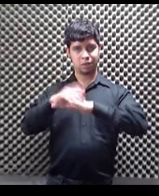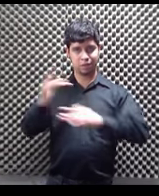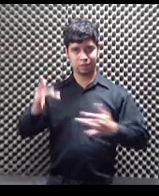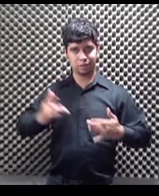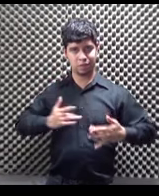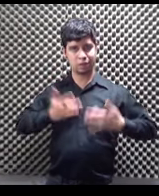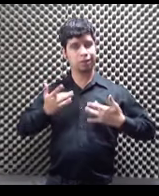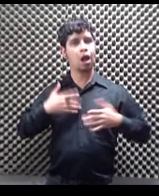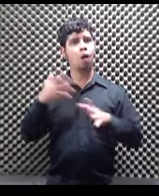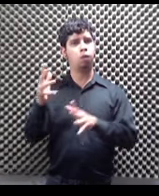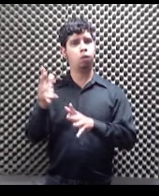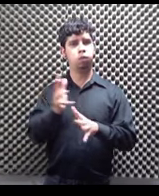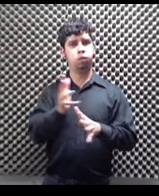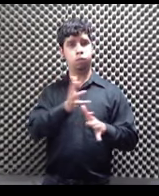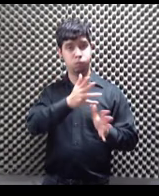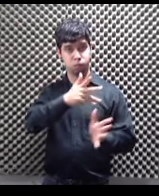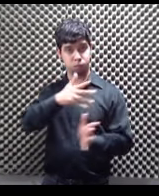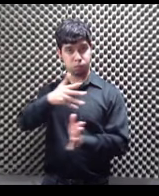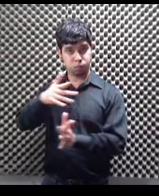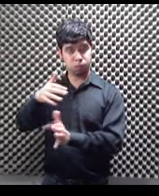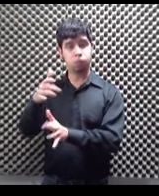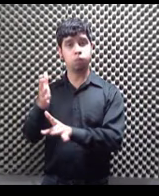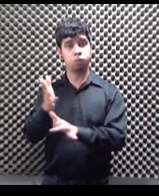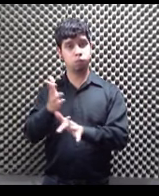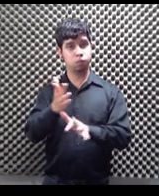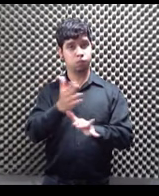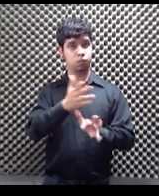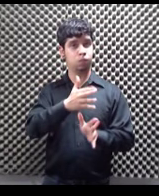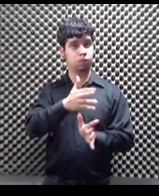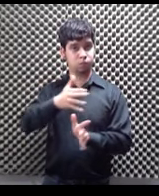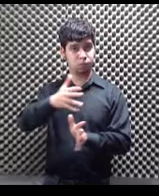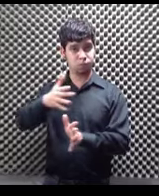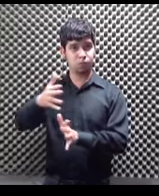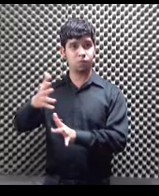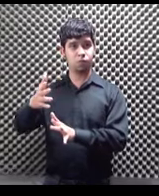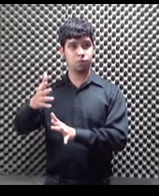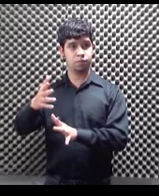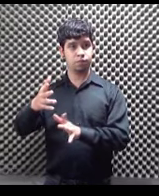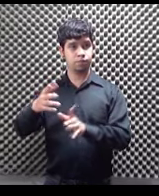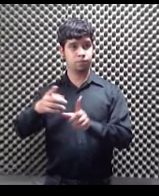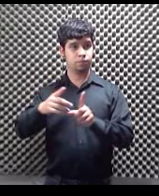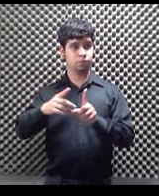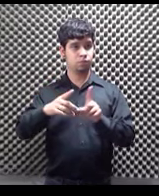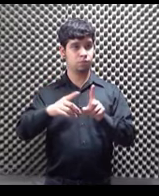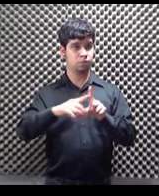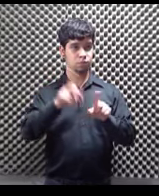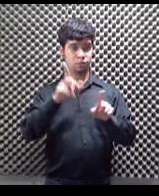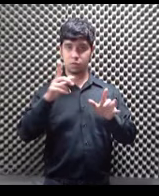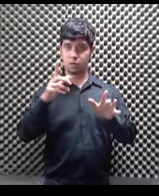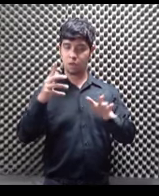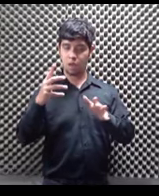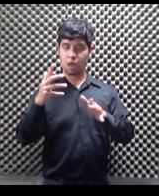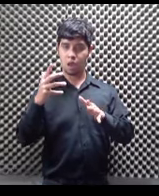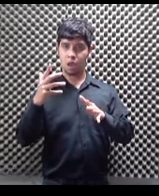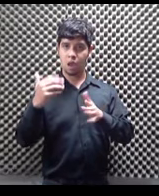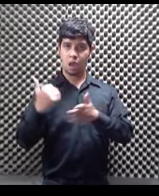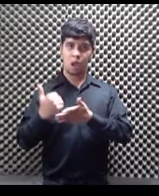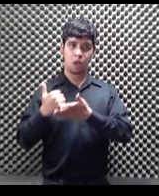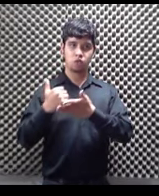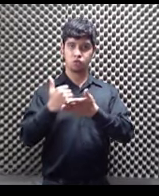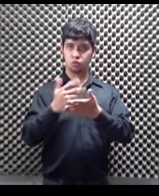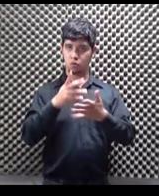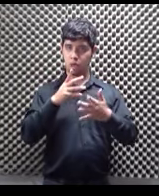el viento de los alicios. Ay, Virgen Santa. Los vientos alicios. Ayuda mucho a la mística de la obra. También. Sí,